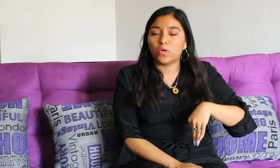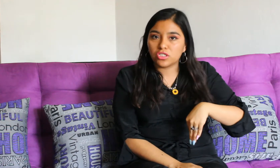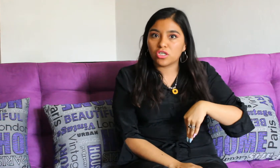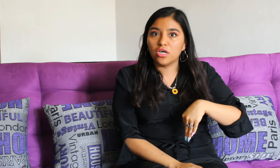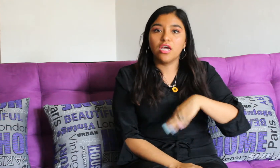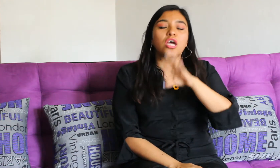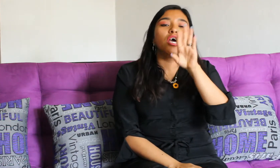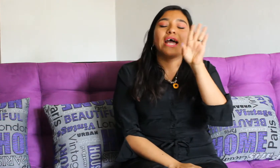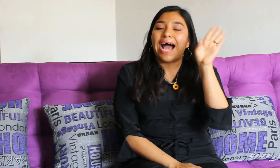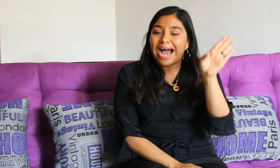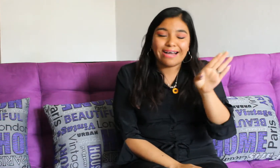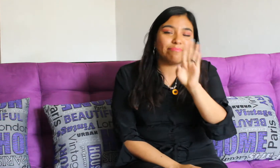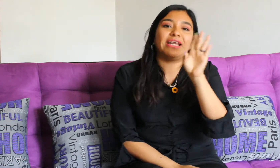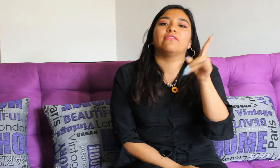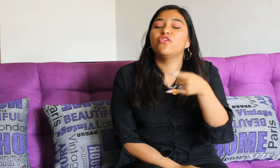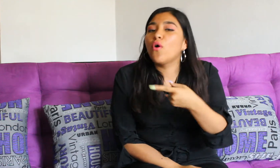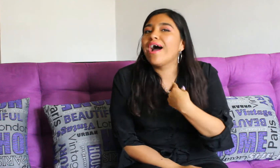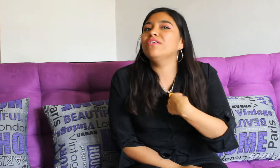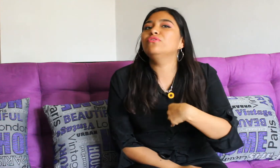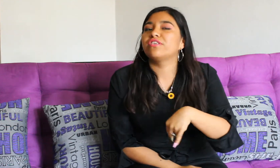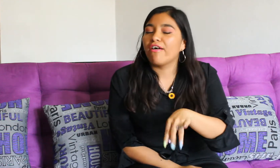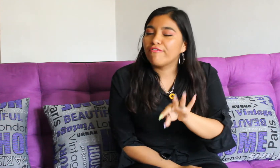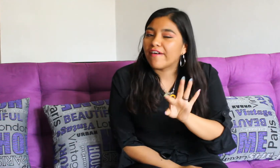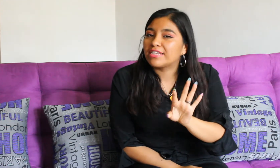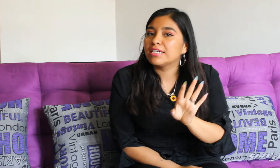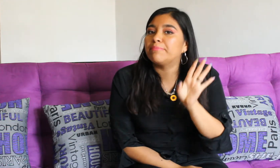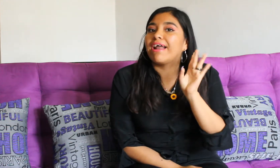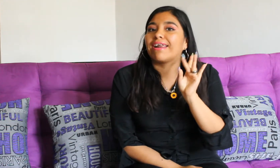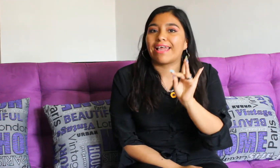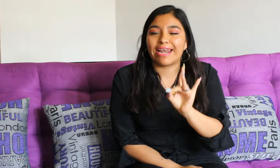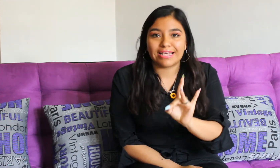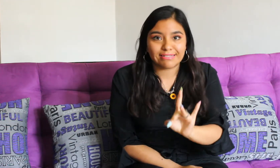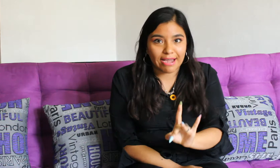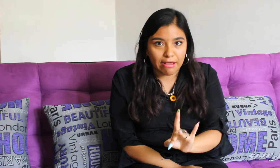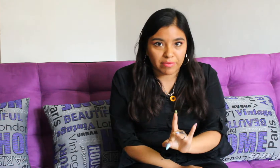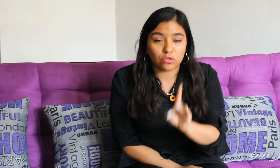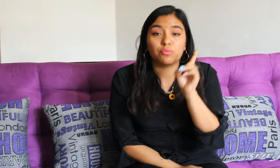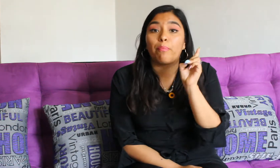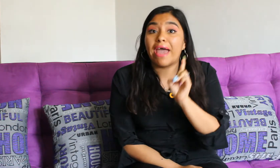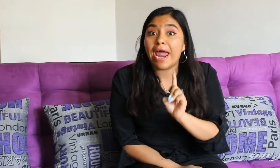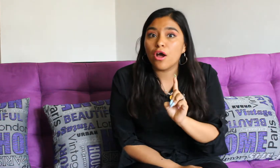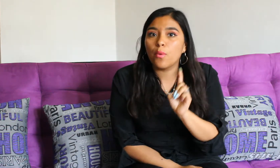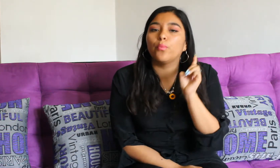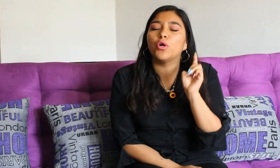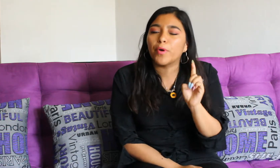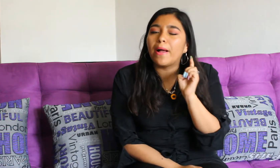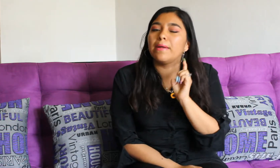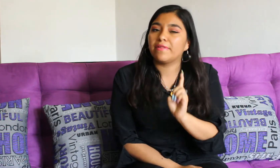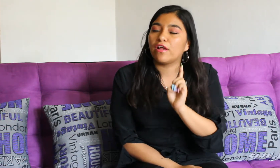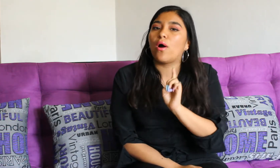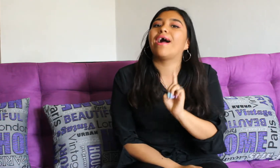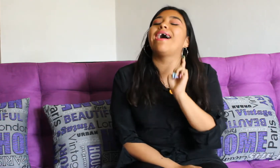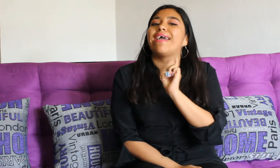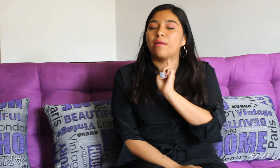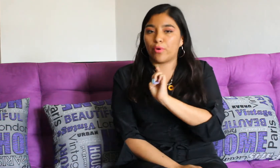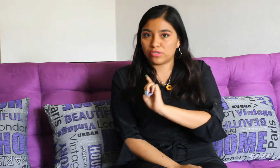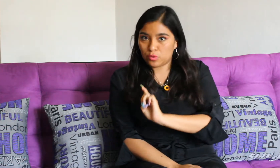reembolso, miren, no ha anunciado fechas para regresar, amigos. Pero muy probablemente lo haga el próximo